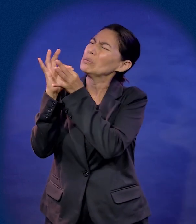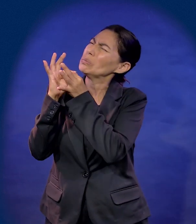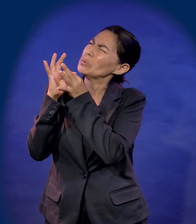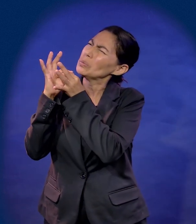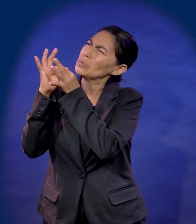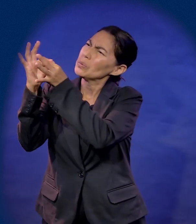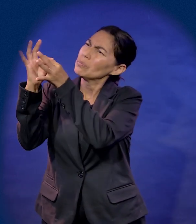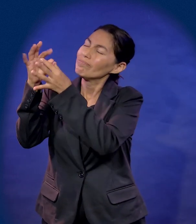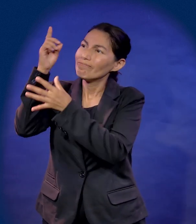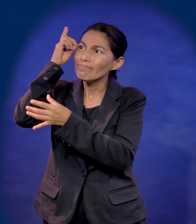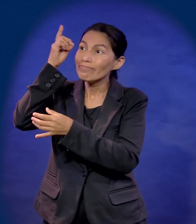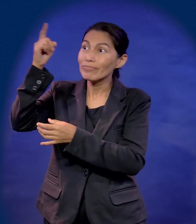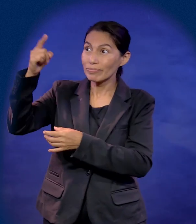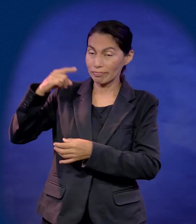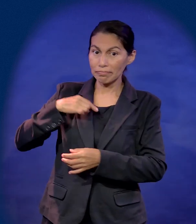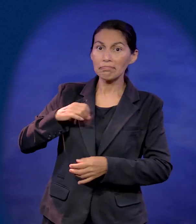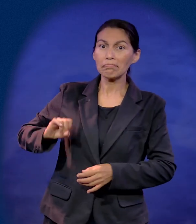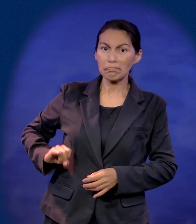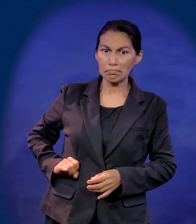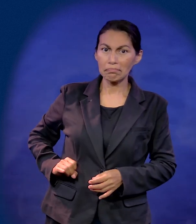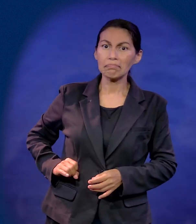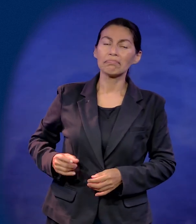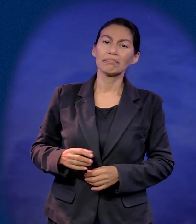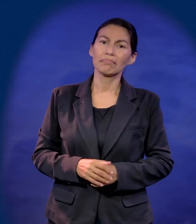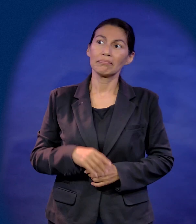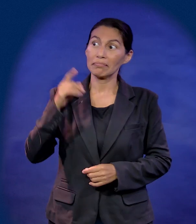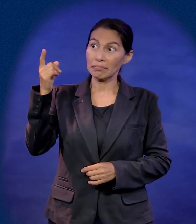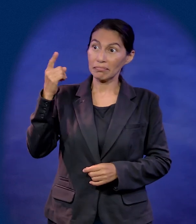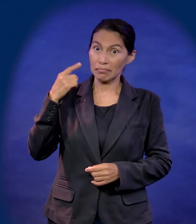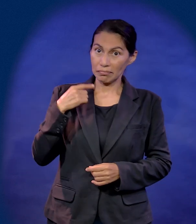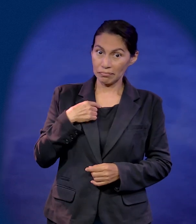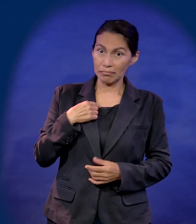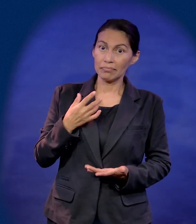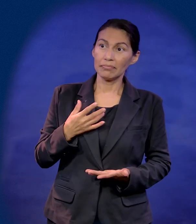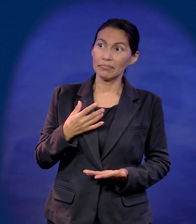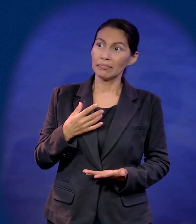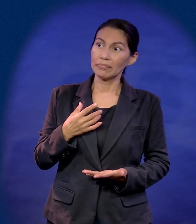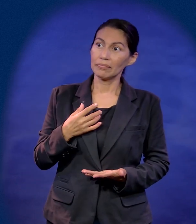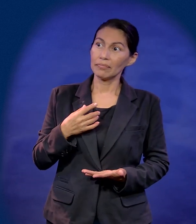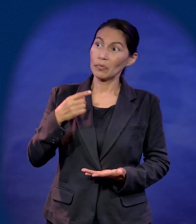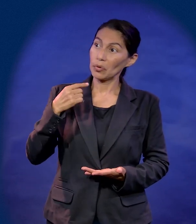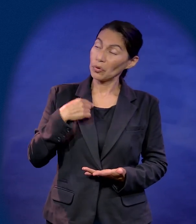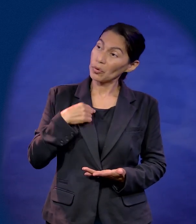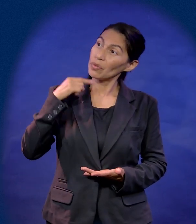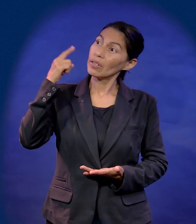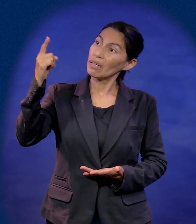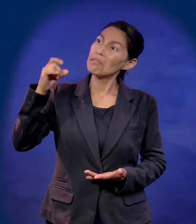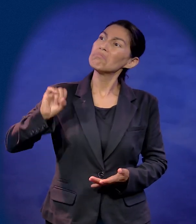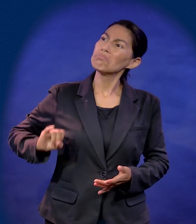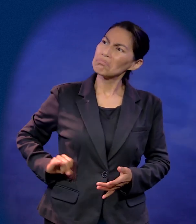Lo que sostiene mi vida es la relación con un Dios a quien realmente le intereso.